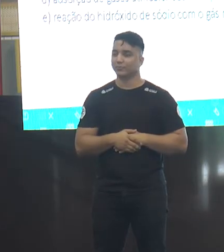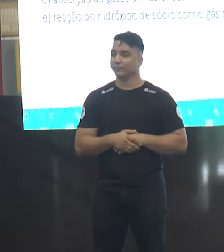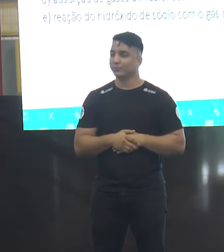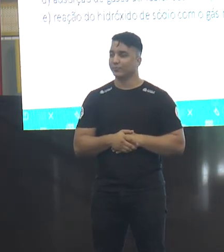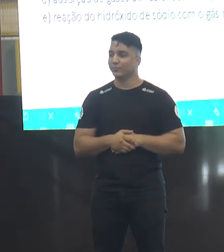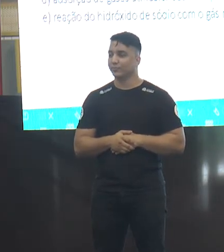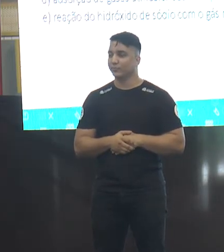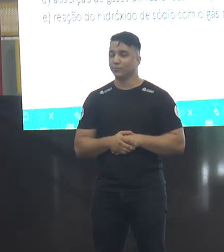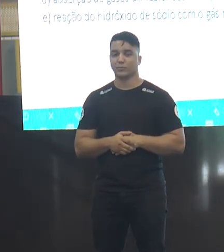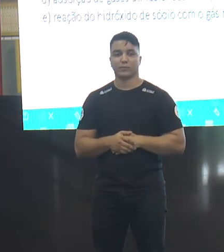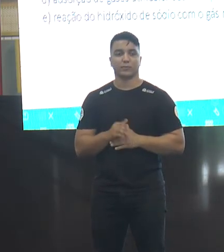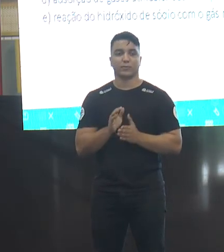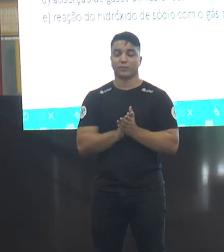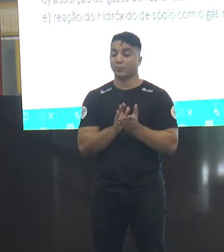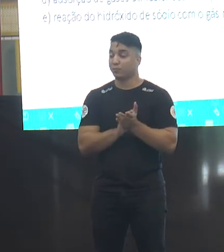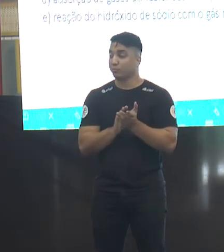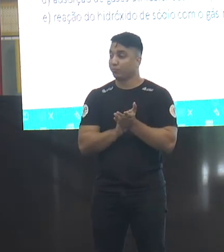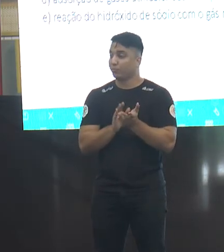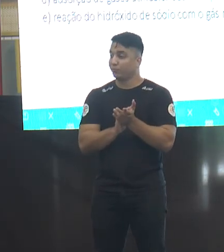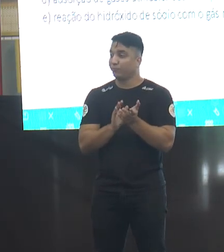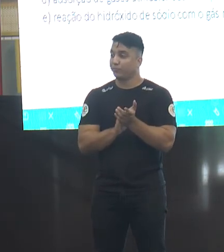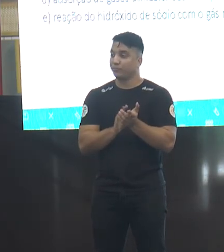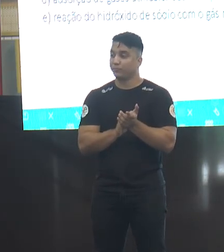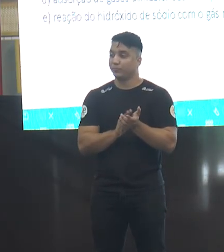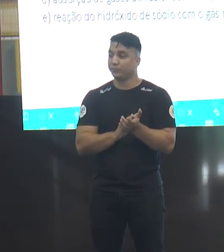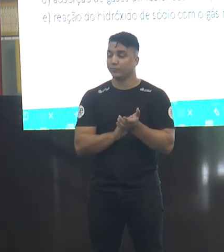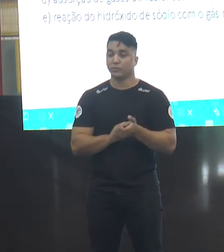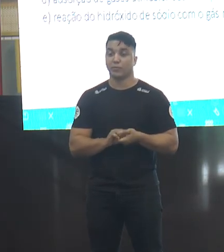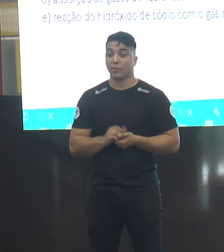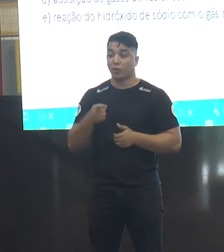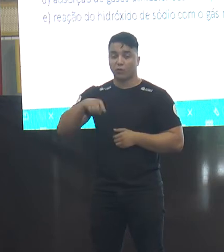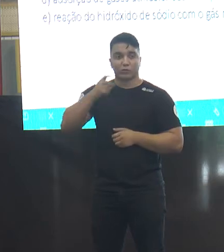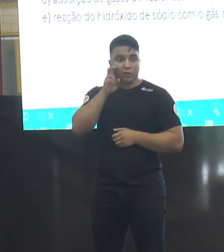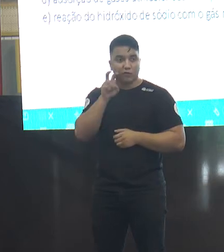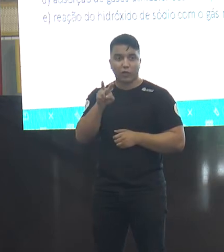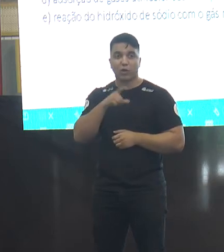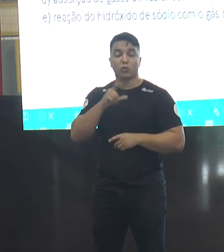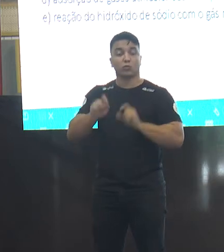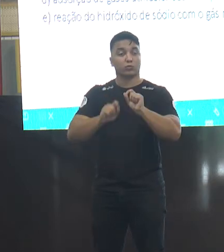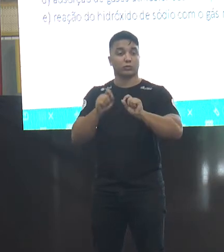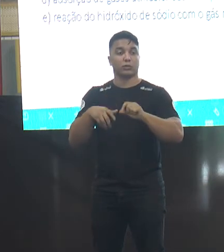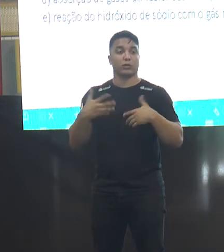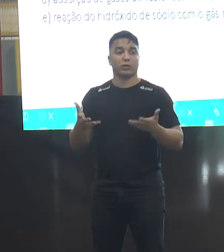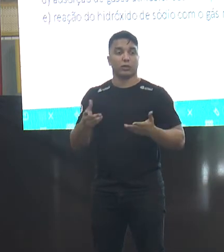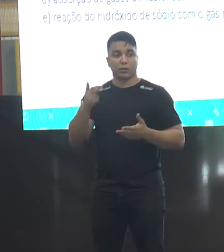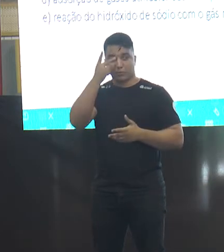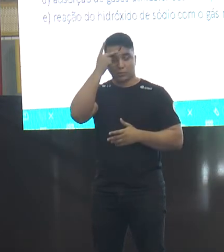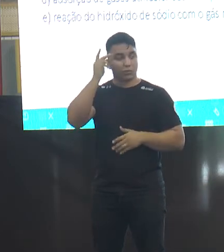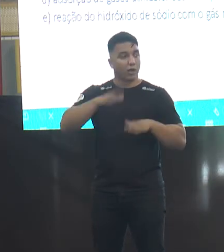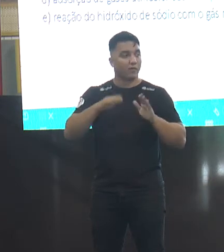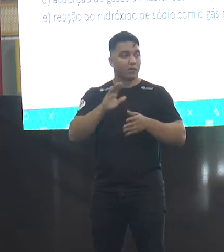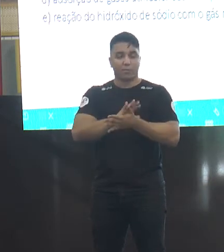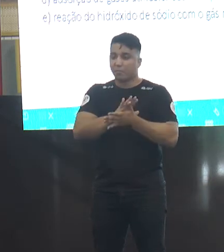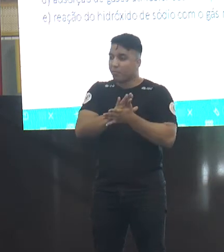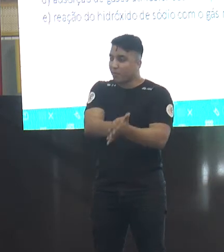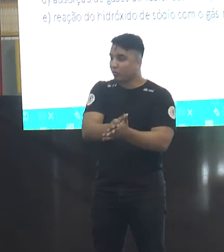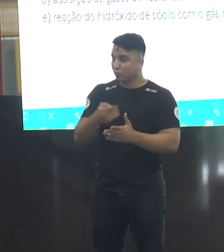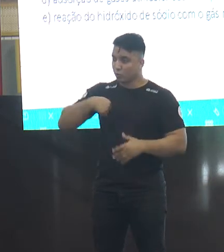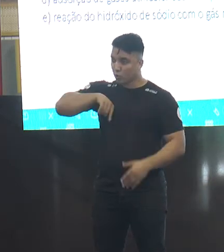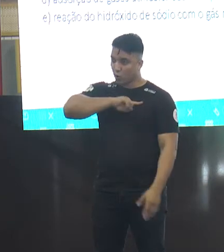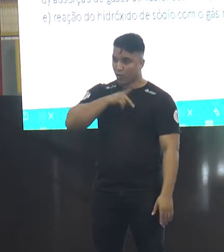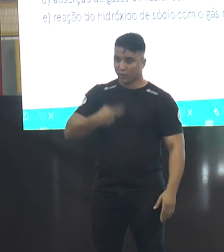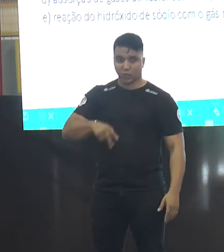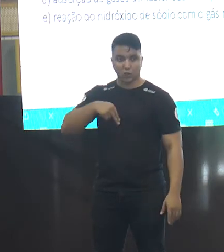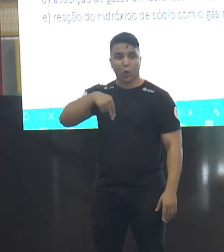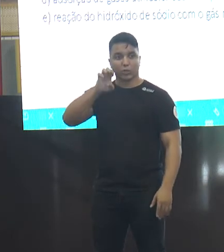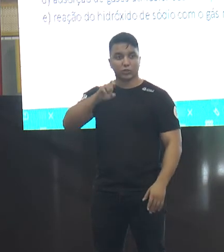show no Brasil inteiro. Vocês veem que o pessoal às vezes tem preconceito com nós nordestinos,